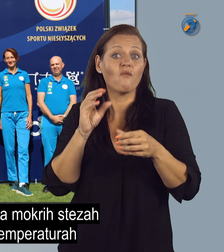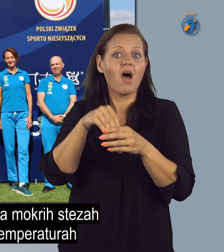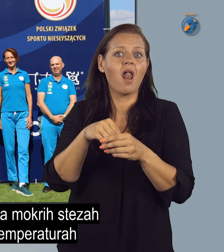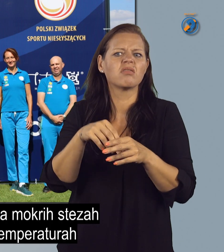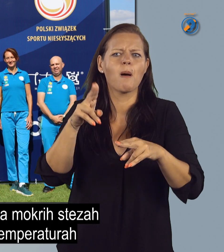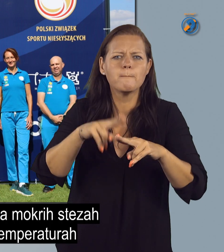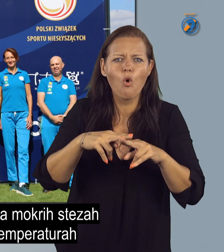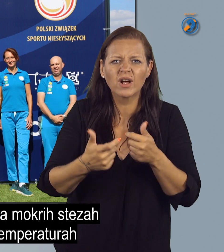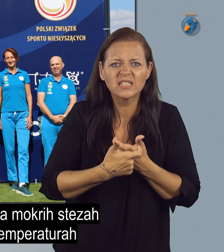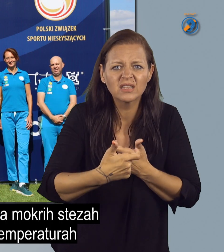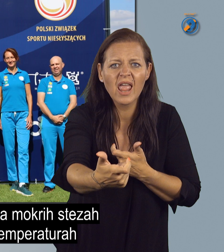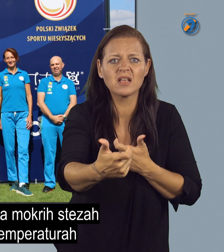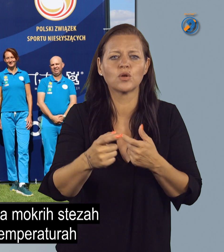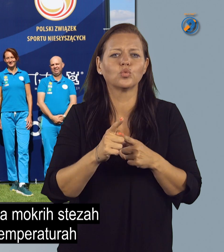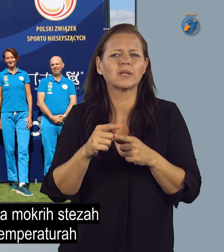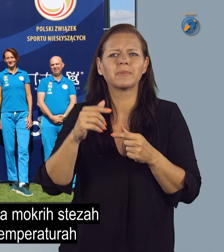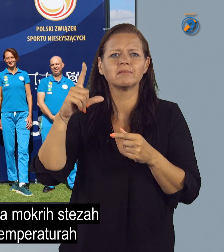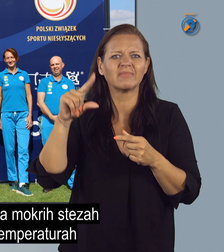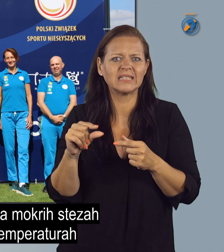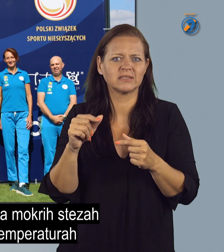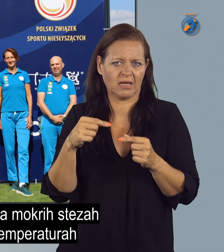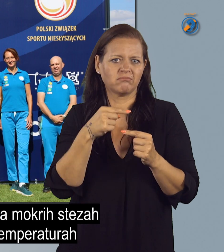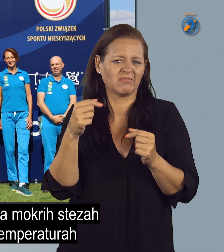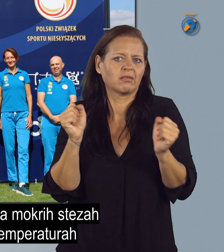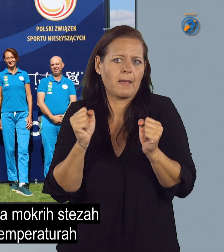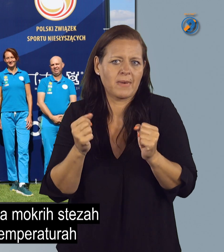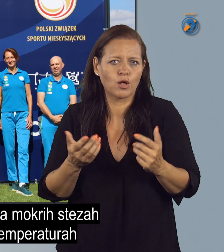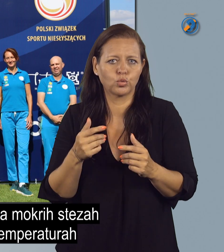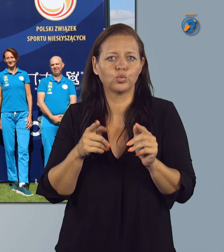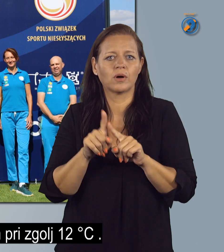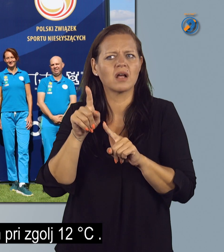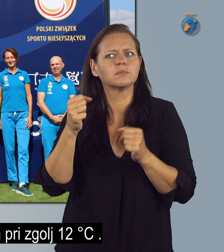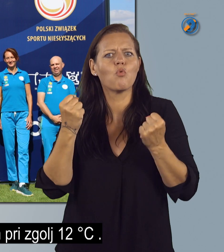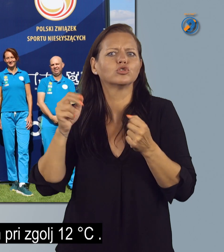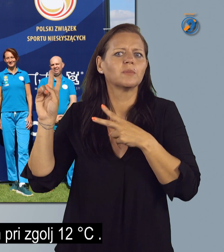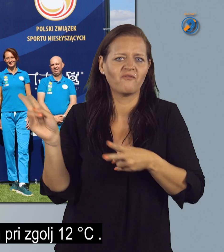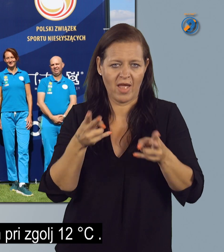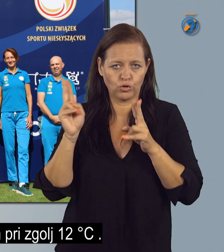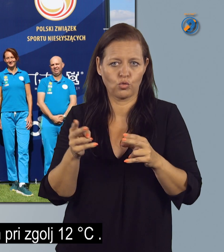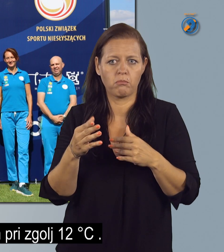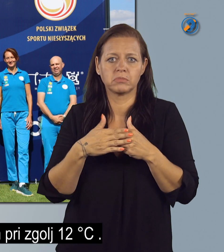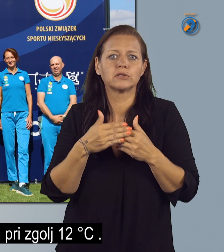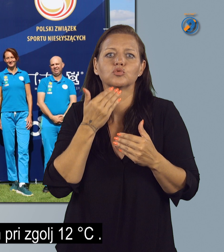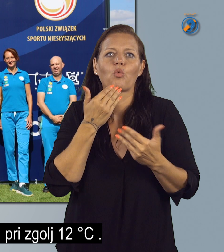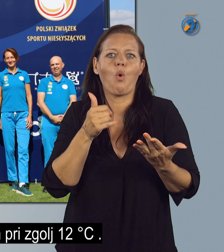Tekmovala sta na mokrih stezah in pri nizkih temperaturah z močnim vetrom pri zgolj 12 stopinj Celzija.